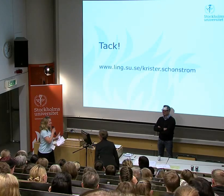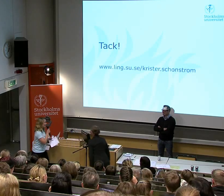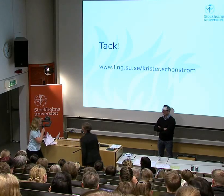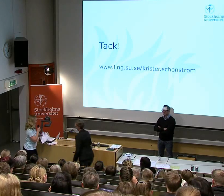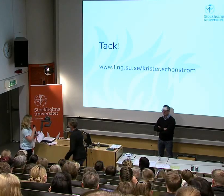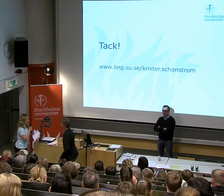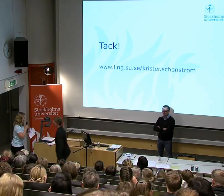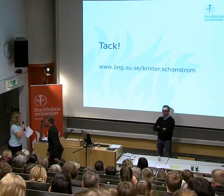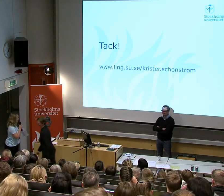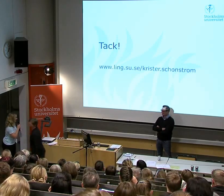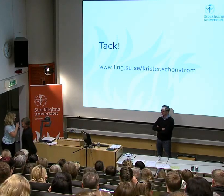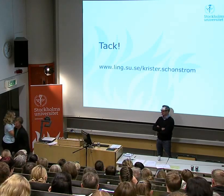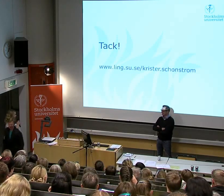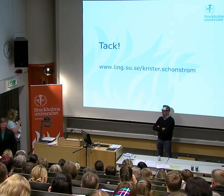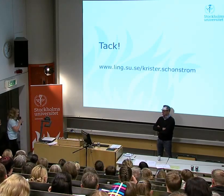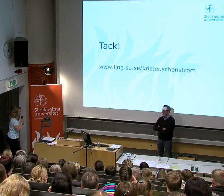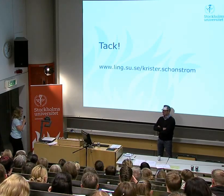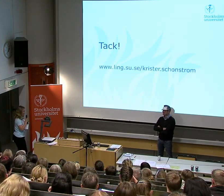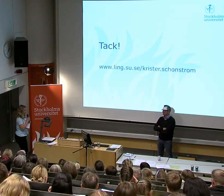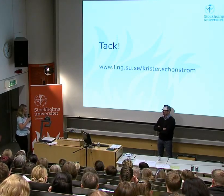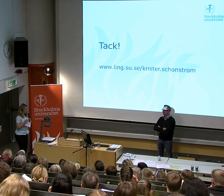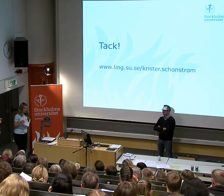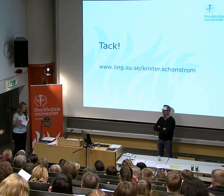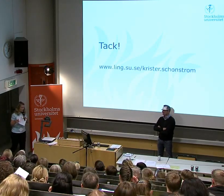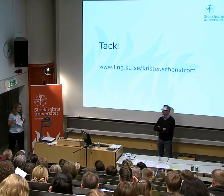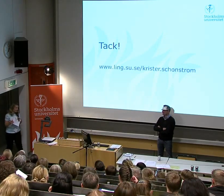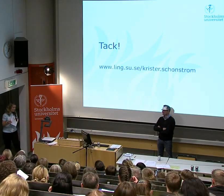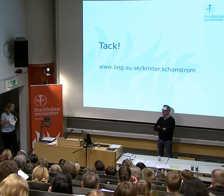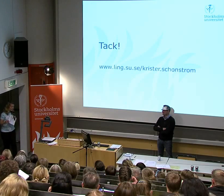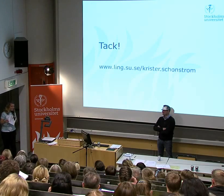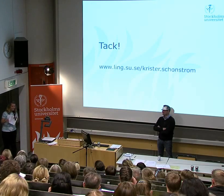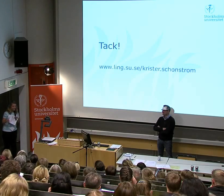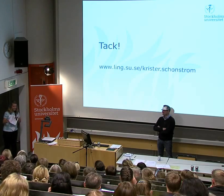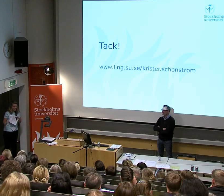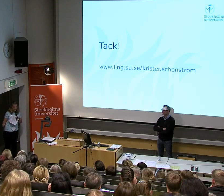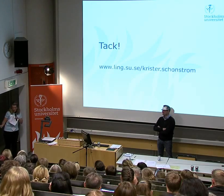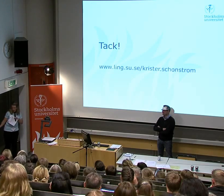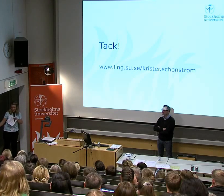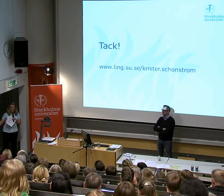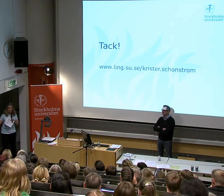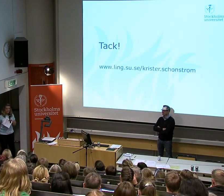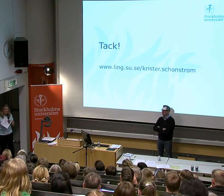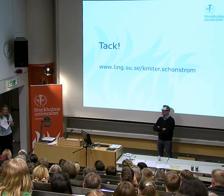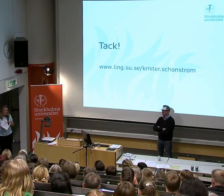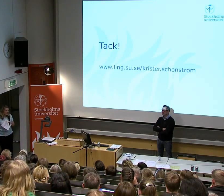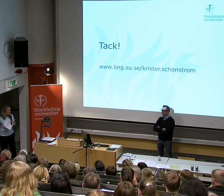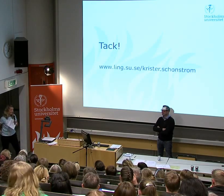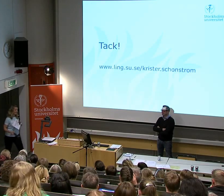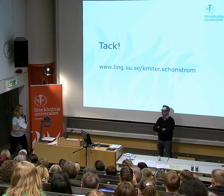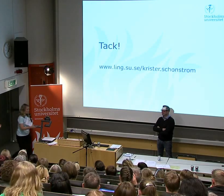Då vill jag tacka dig, Christer, för den här föreläsningen. Och Stockholms universitet vill tacka dig med en present. Ett